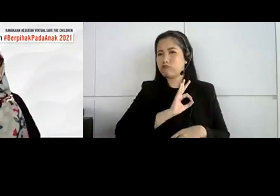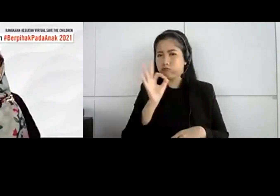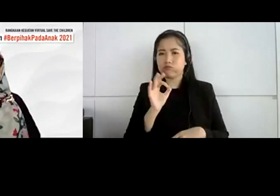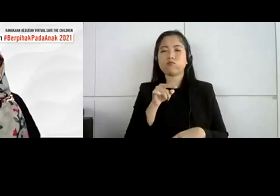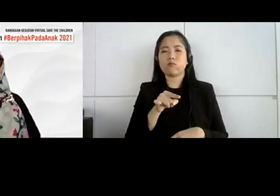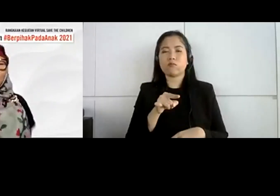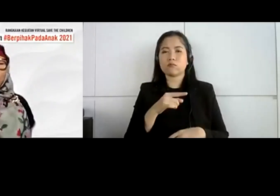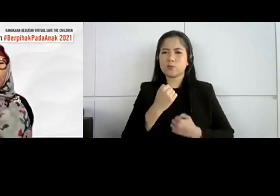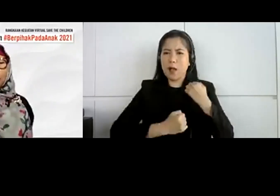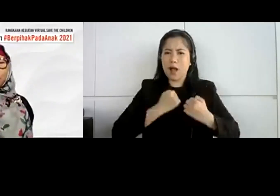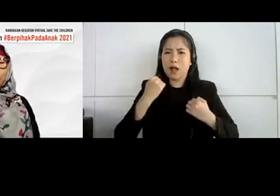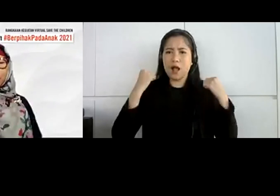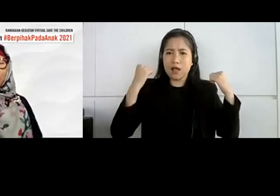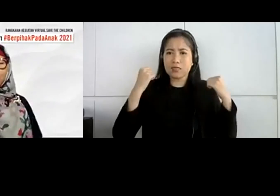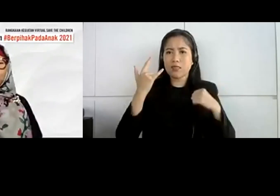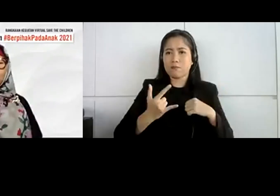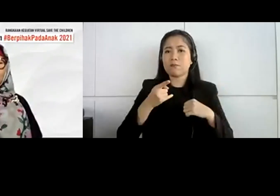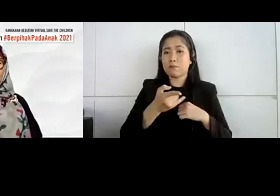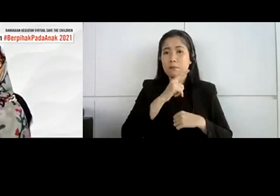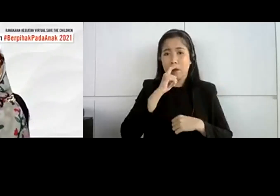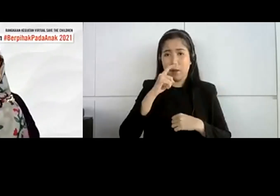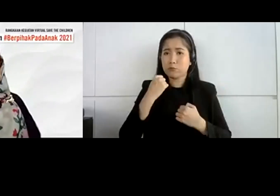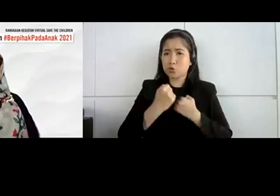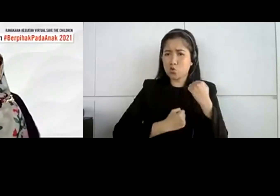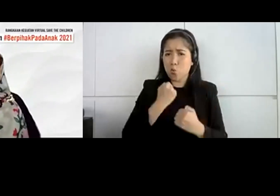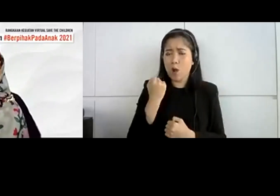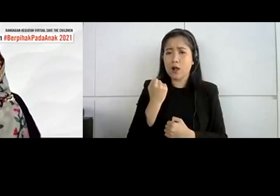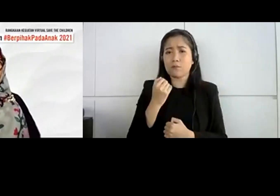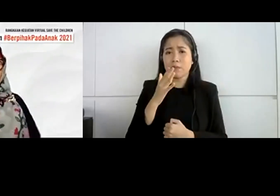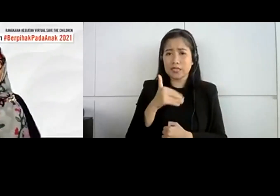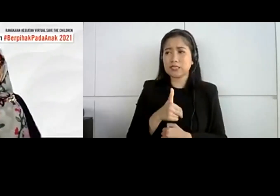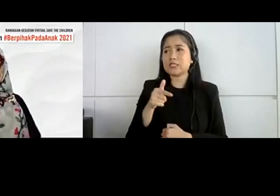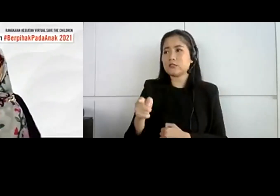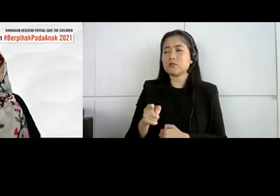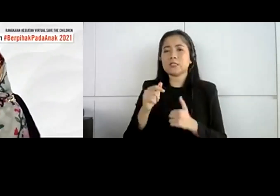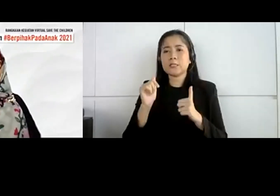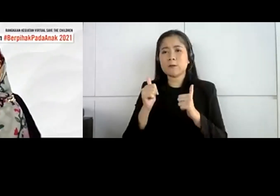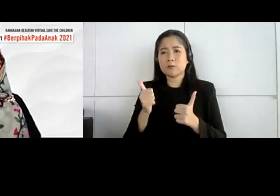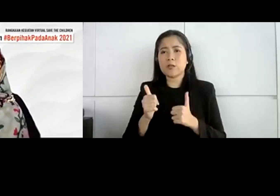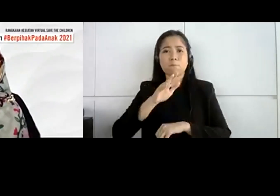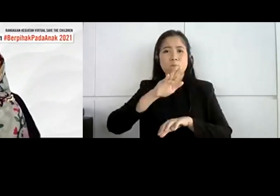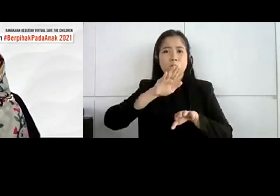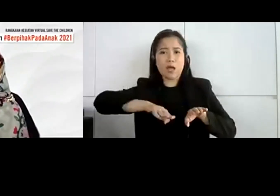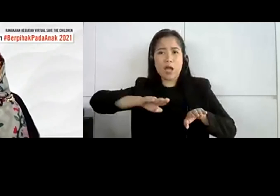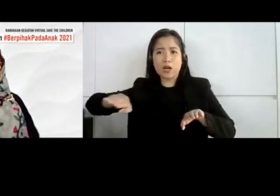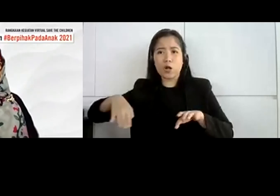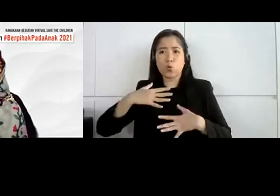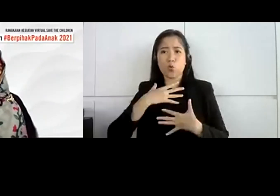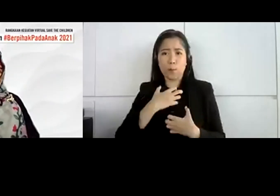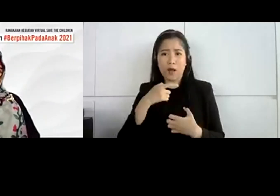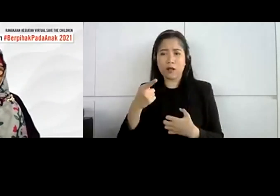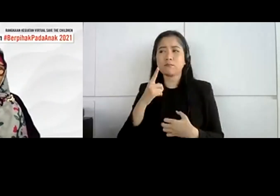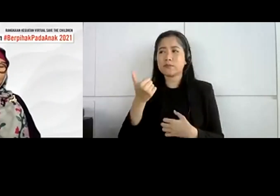berjuang, siapkan putra-putri Kupang menjadi generasi-generasi unggul di masa yang akan